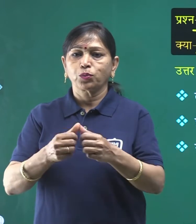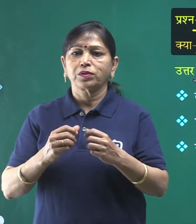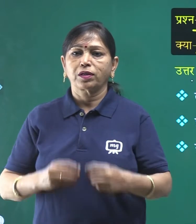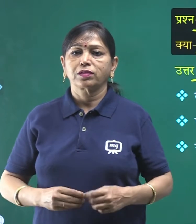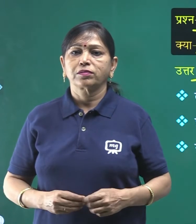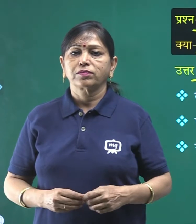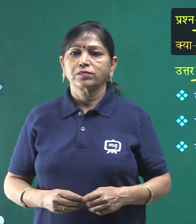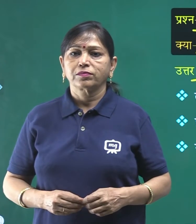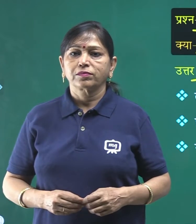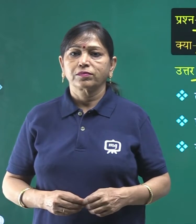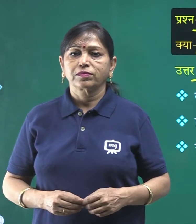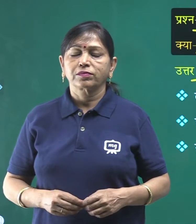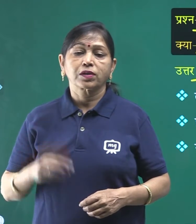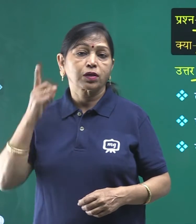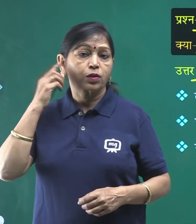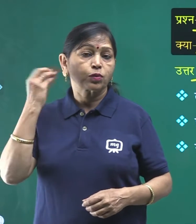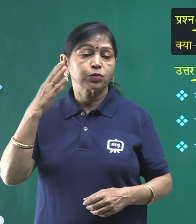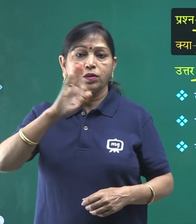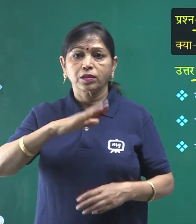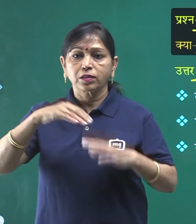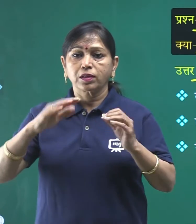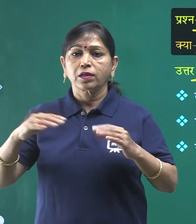उत्तर, ध्वनि तरंग के